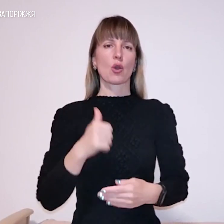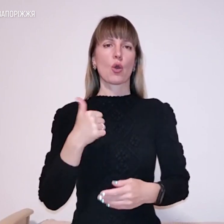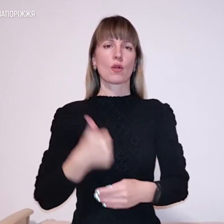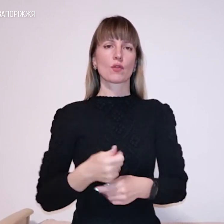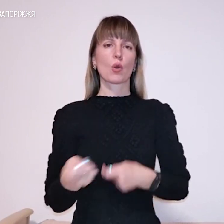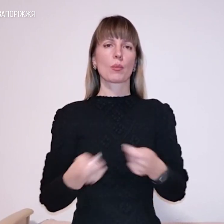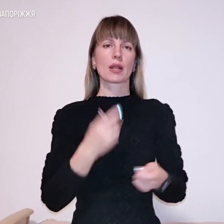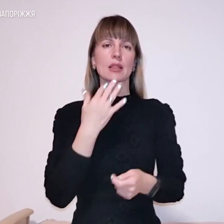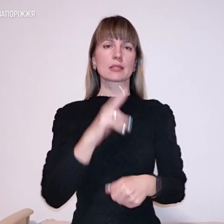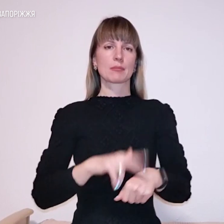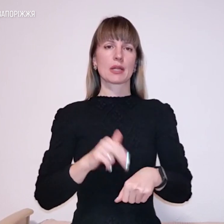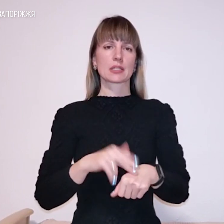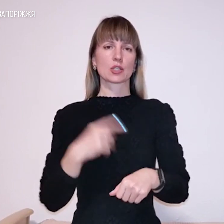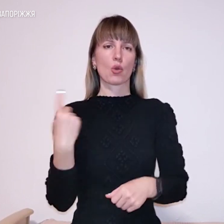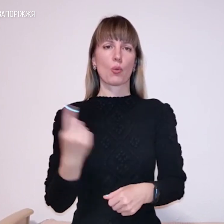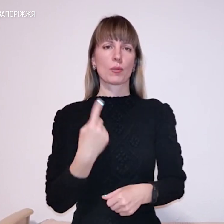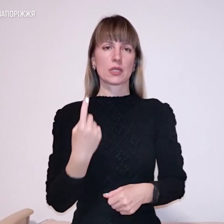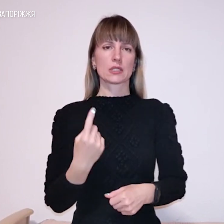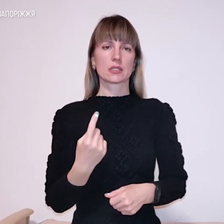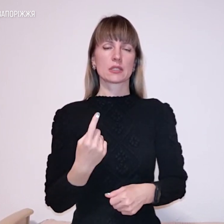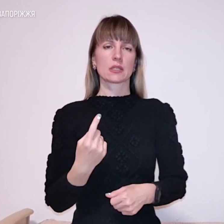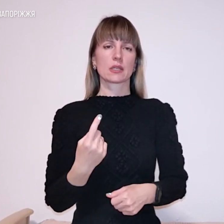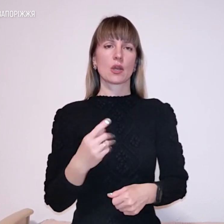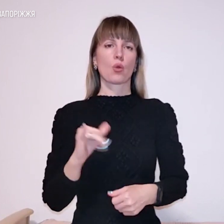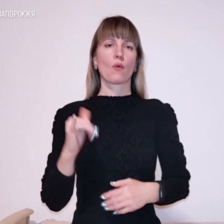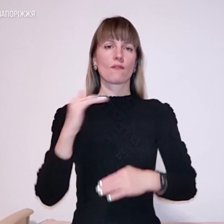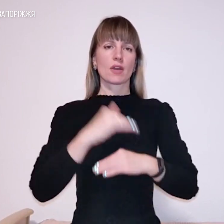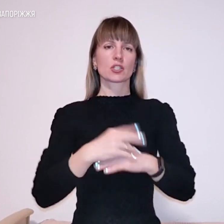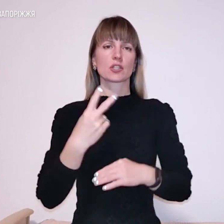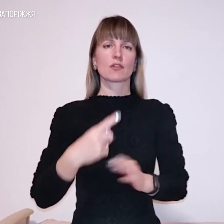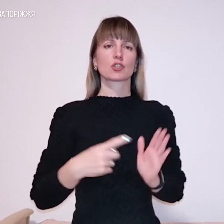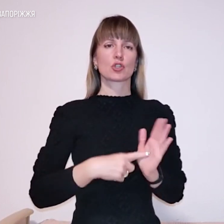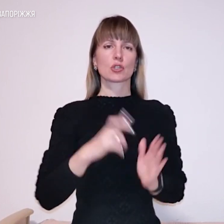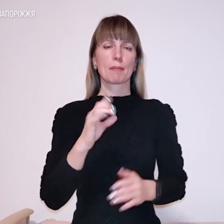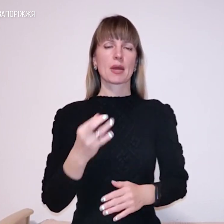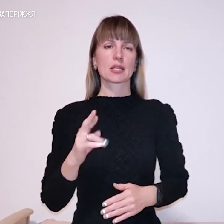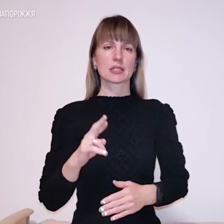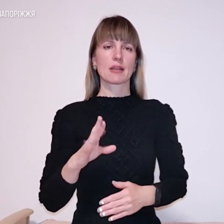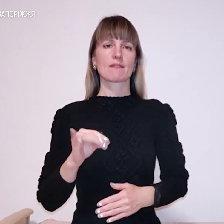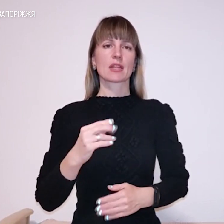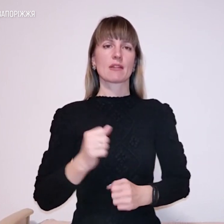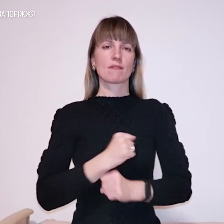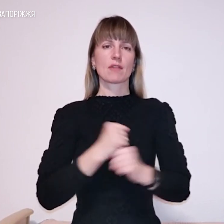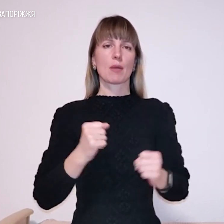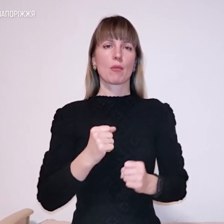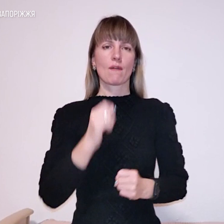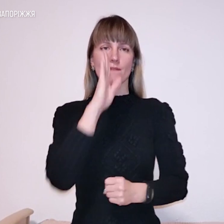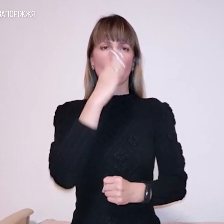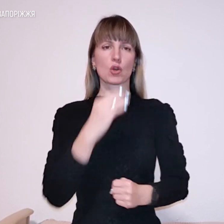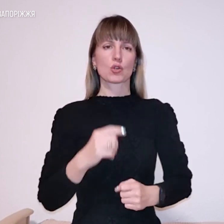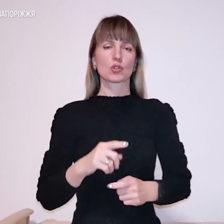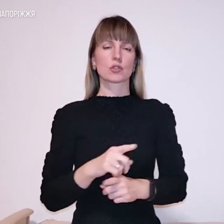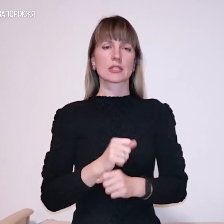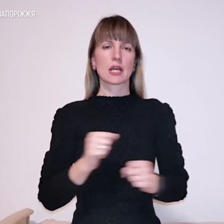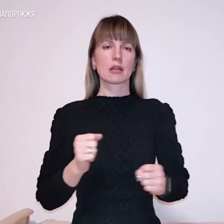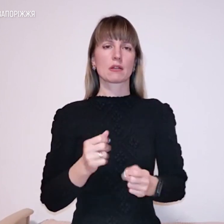управління Нацполіції області. Увечері 26 березня від вибуху ворожого снаряду травмувалися 2